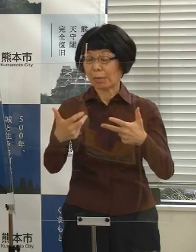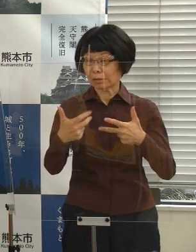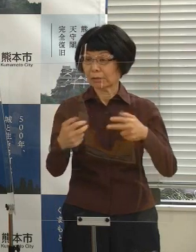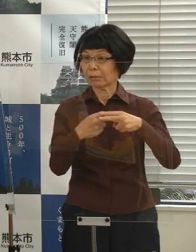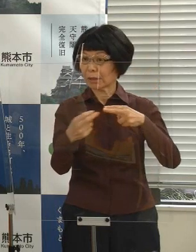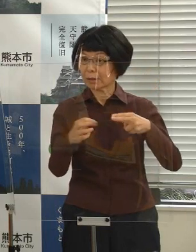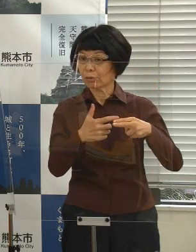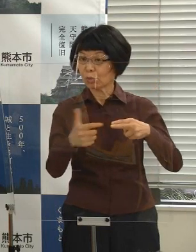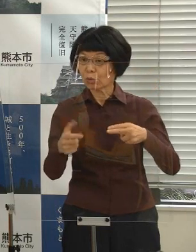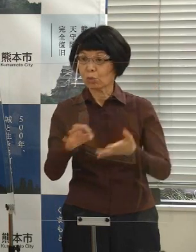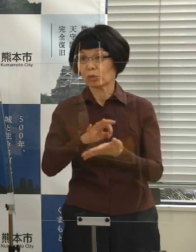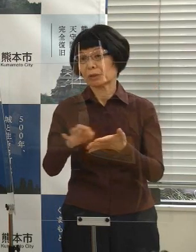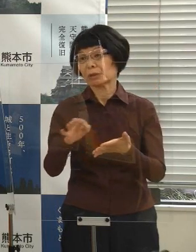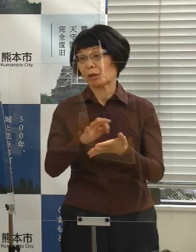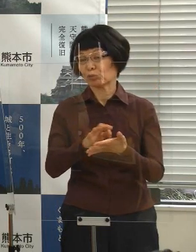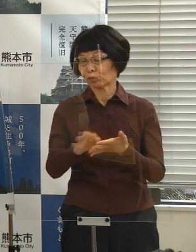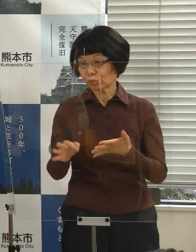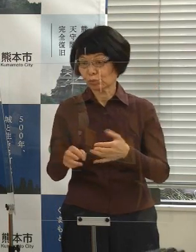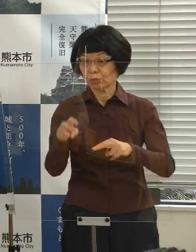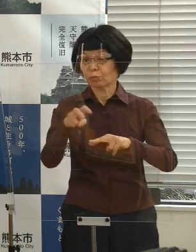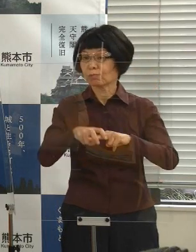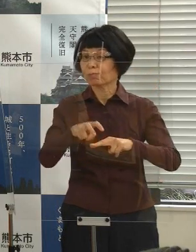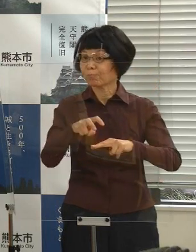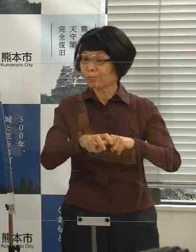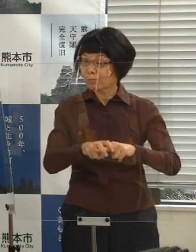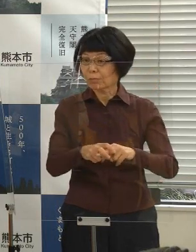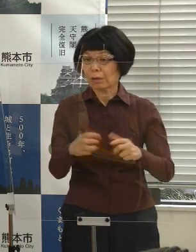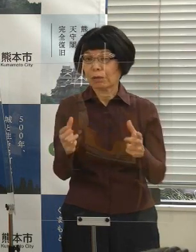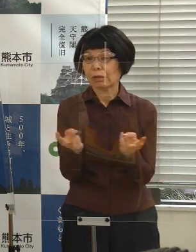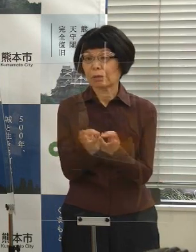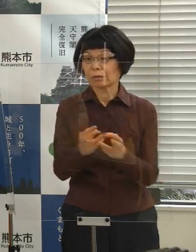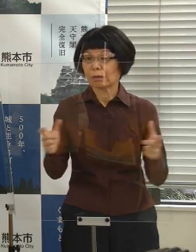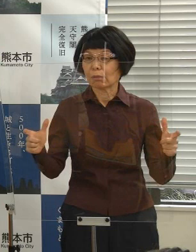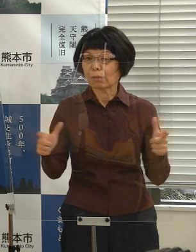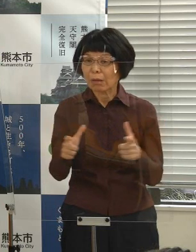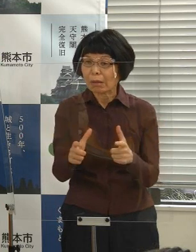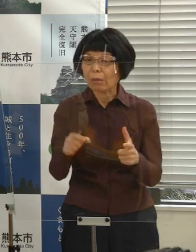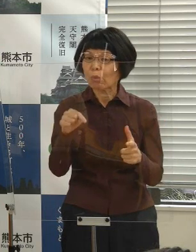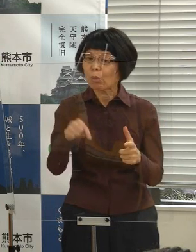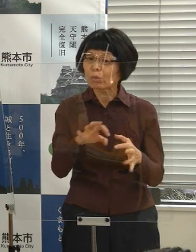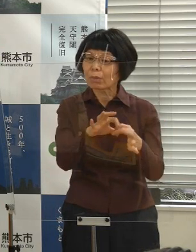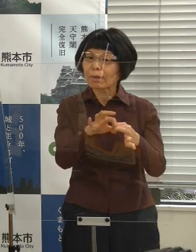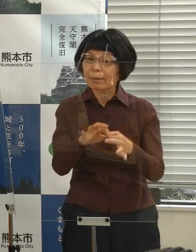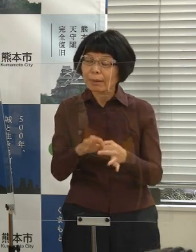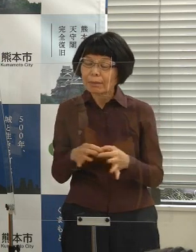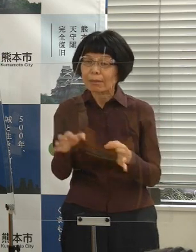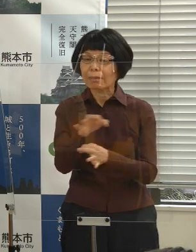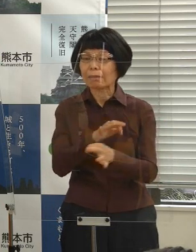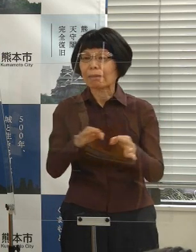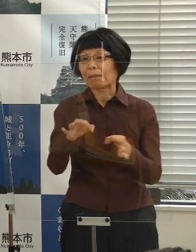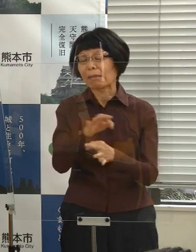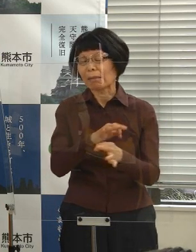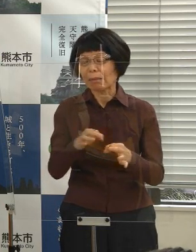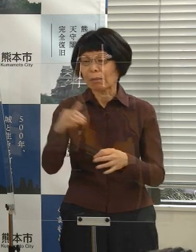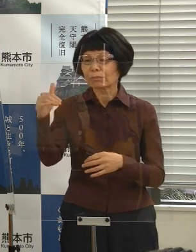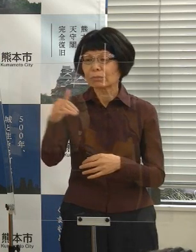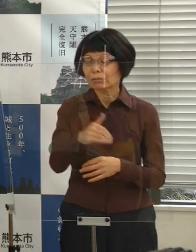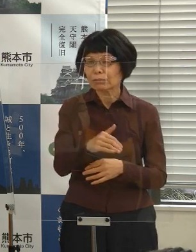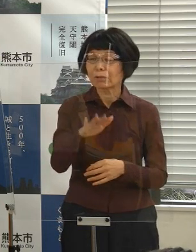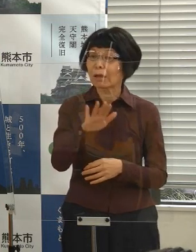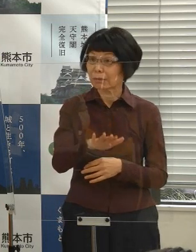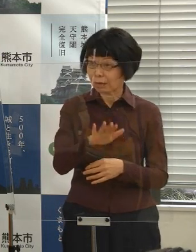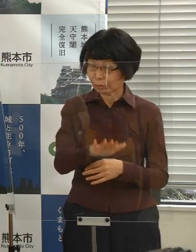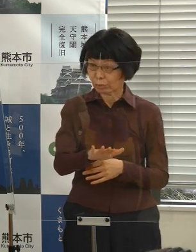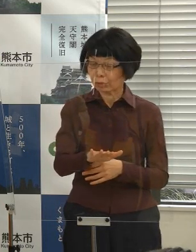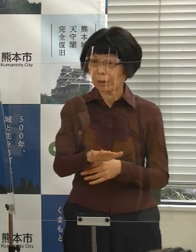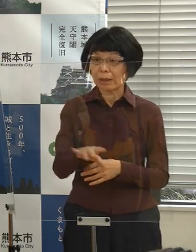その影響による経営的な危機感というのが非常にあるということで、それについては議会でもお認めをいただいたですね、